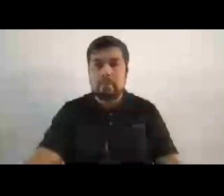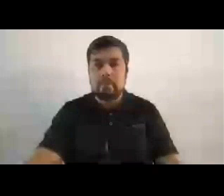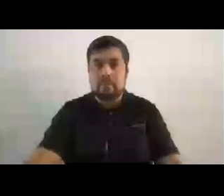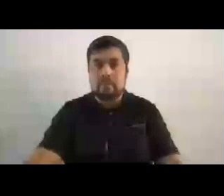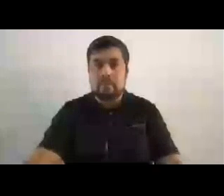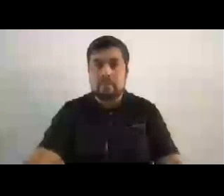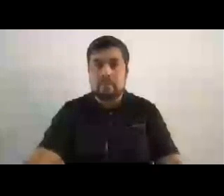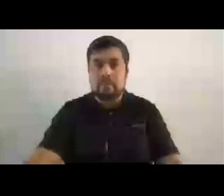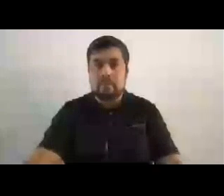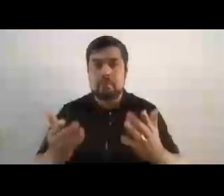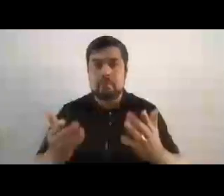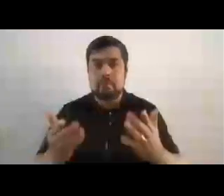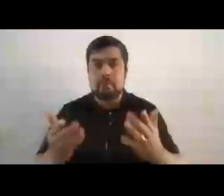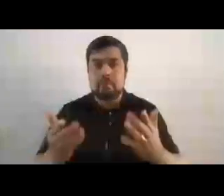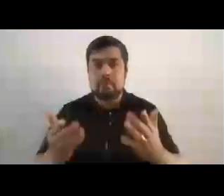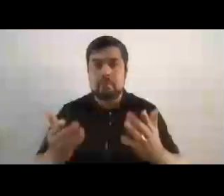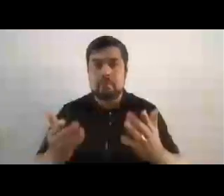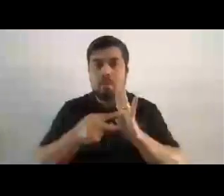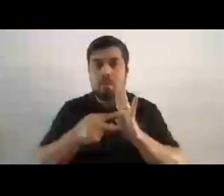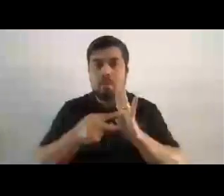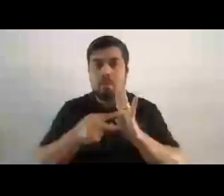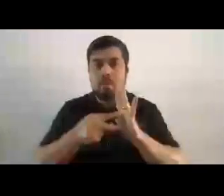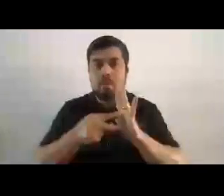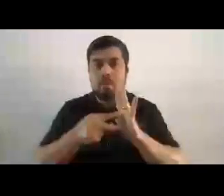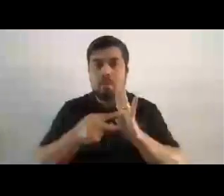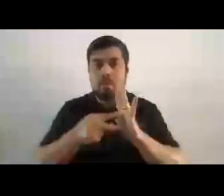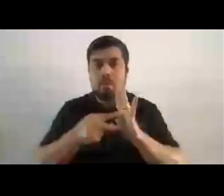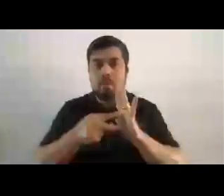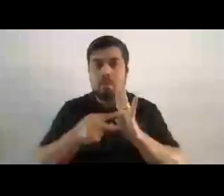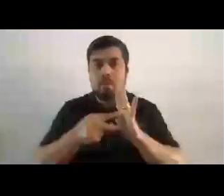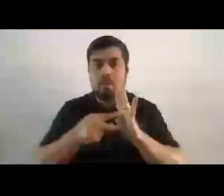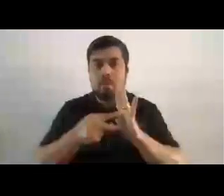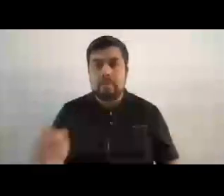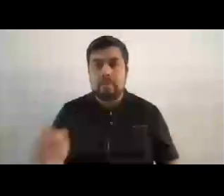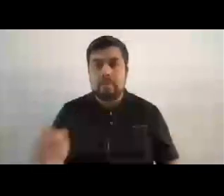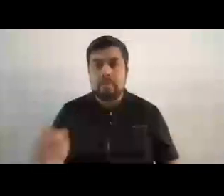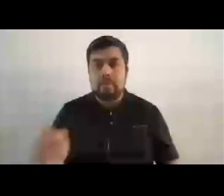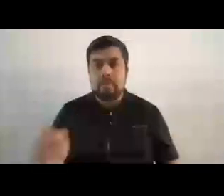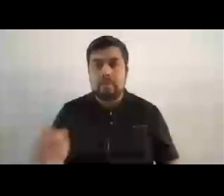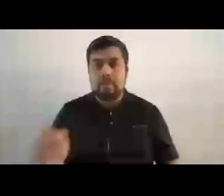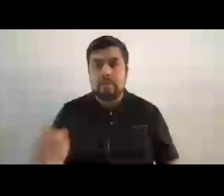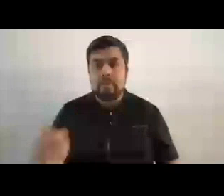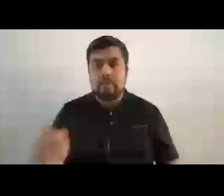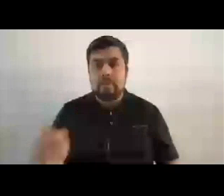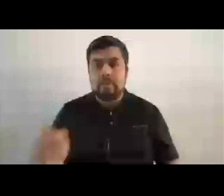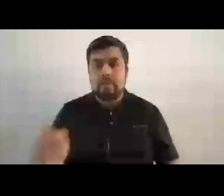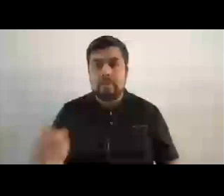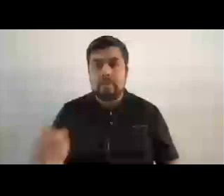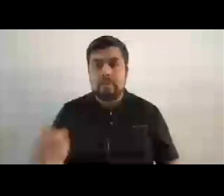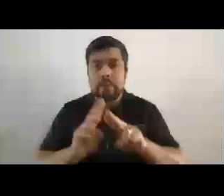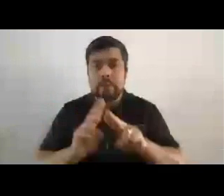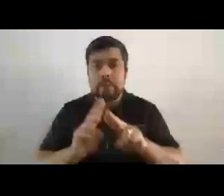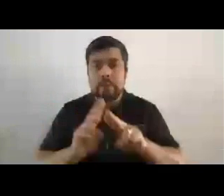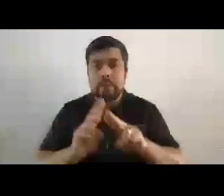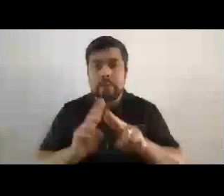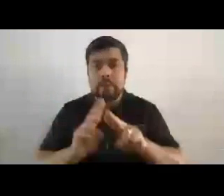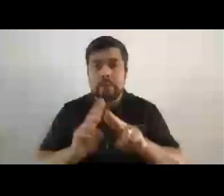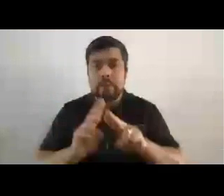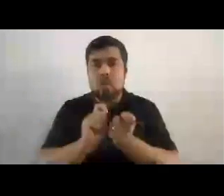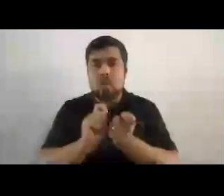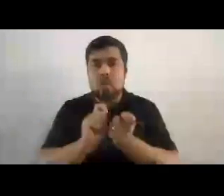No hay problema. Ahí tú nomás me dices, Andrea, si es que hay que hacer algún cambio.